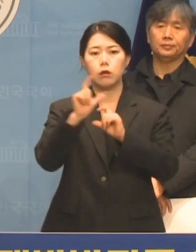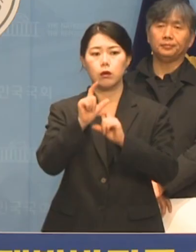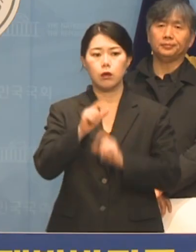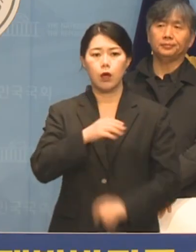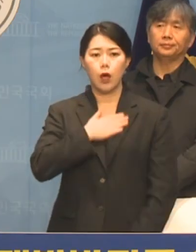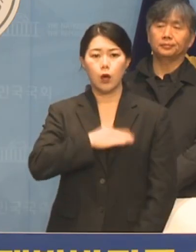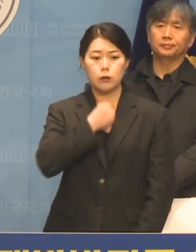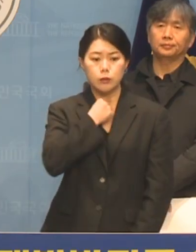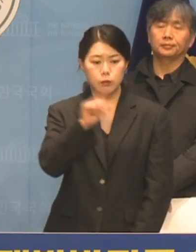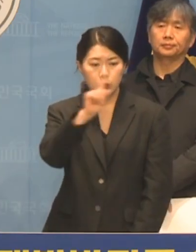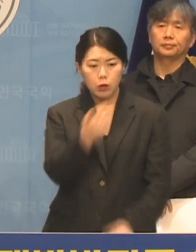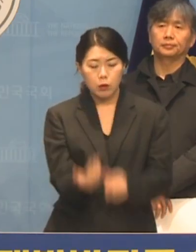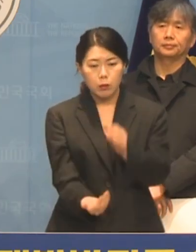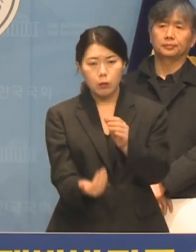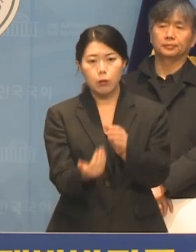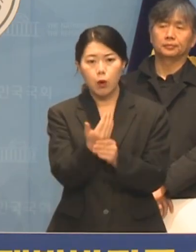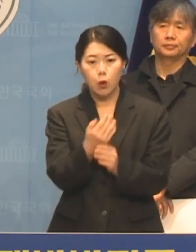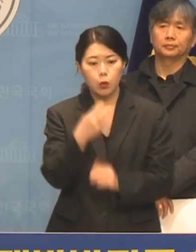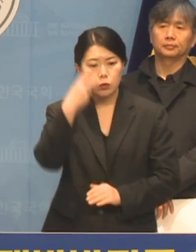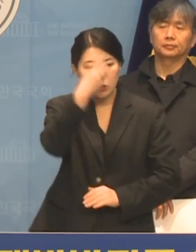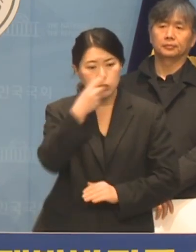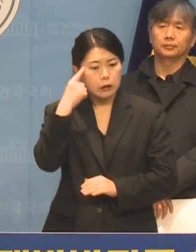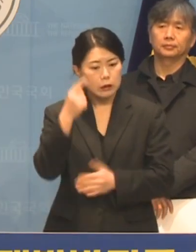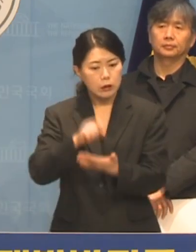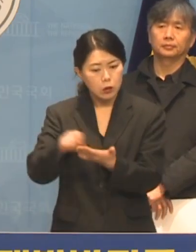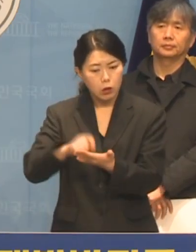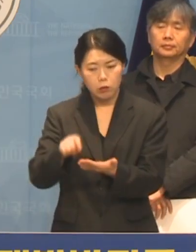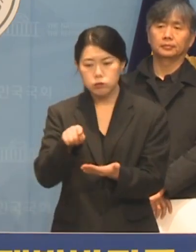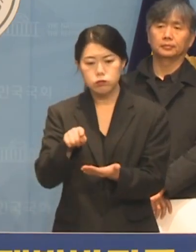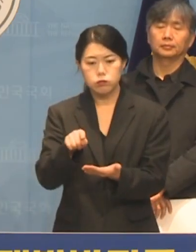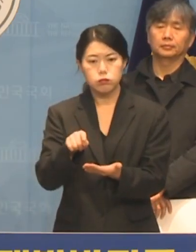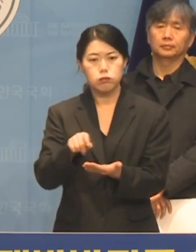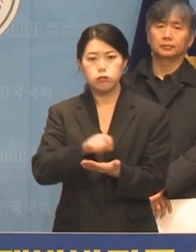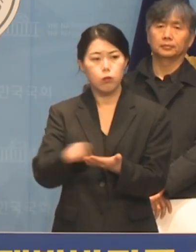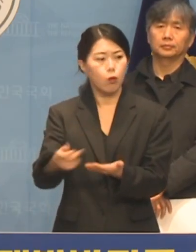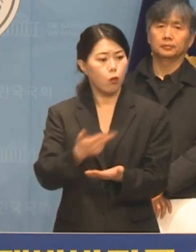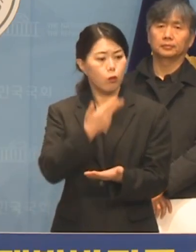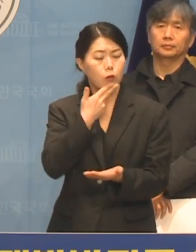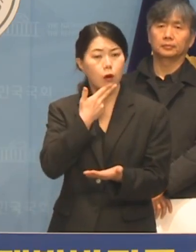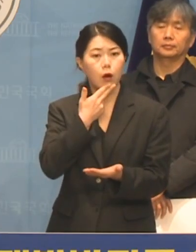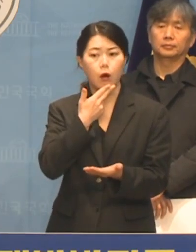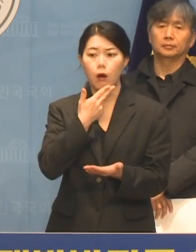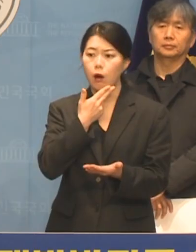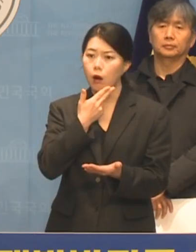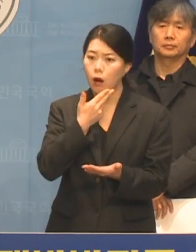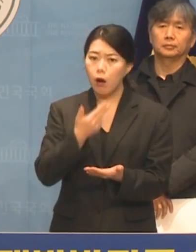알고 싶었던 재해조사 의견서는 아예 작성조차 되지 않았다는 사실을